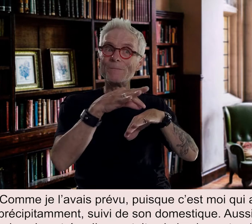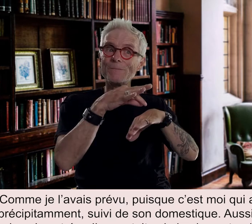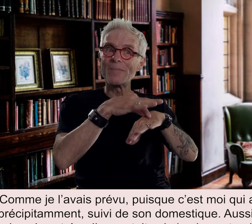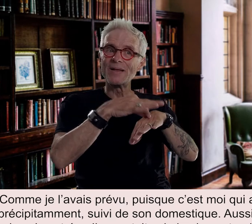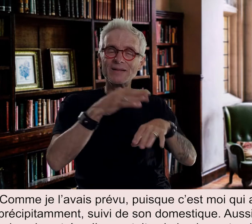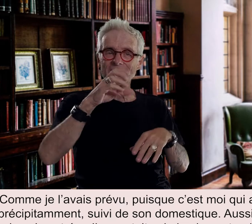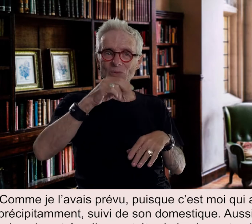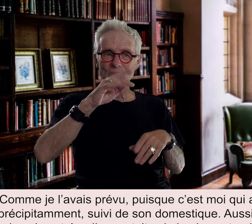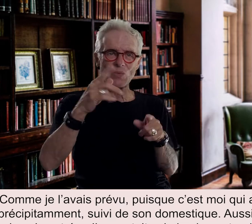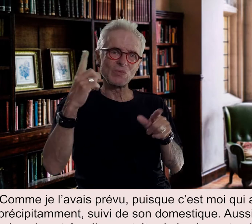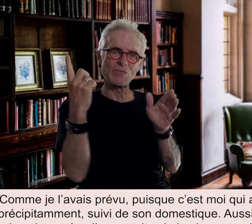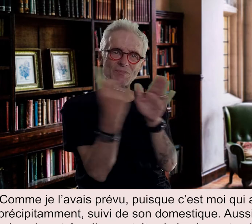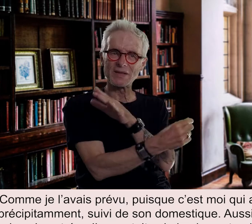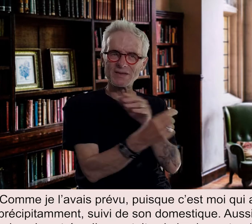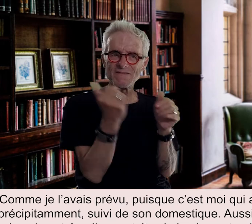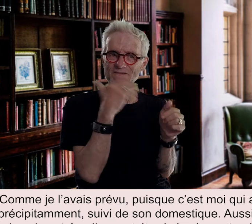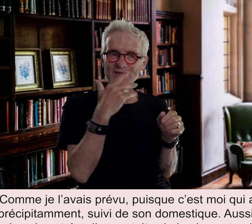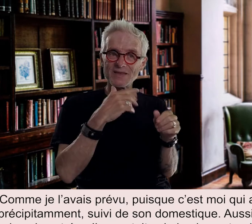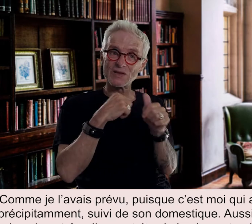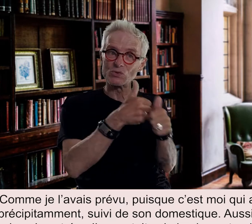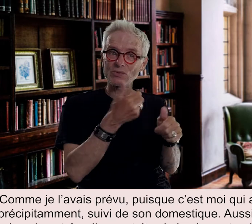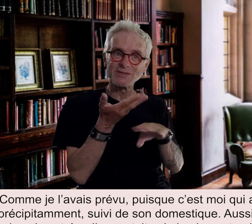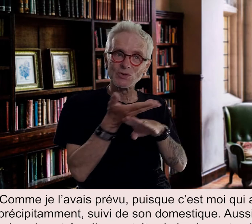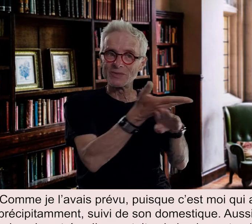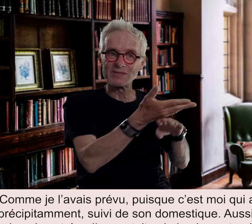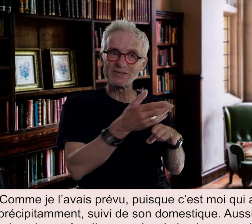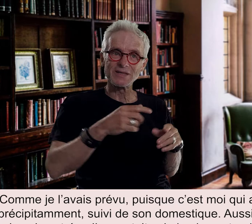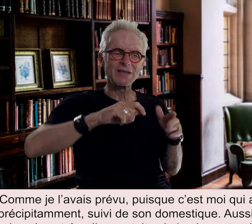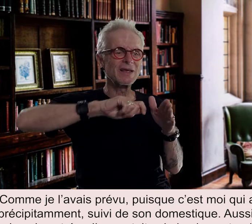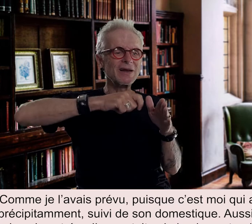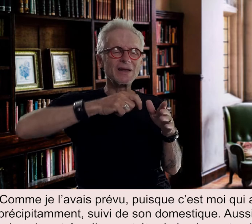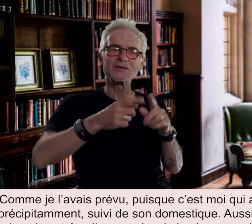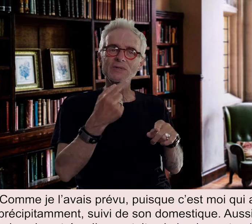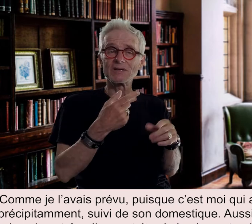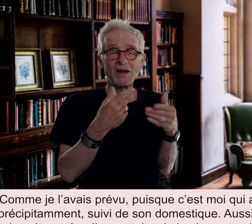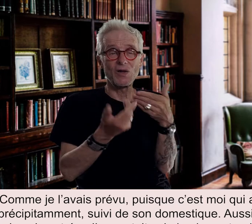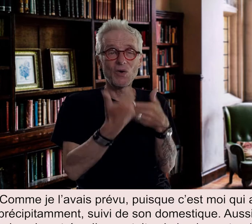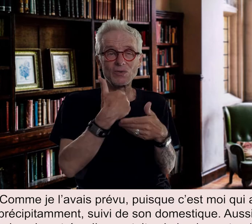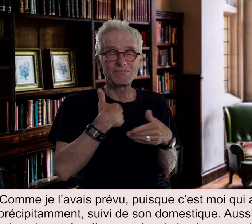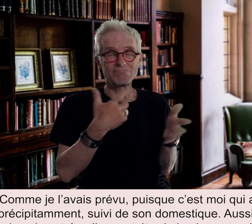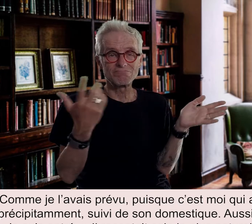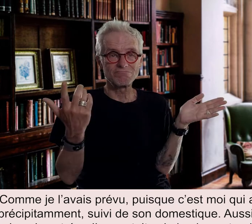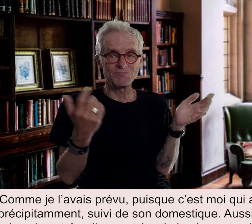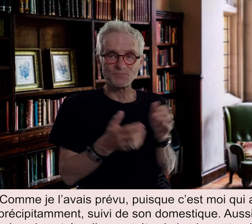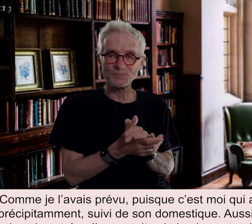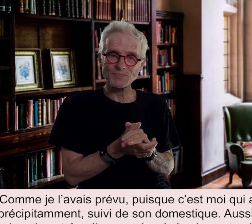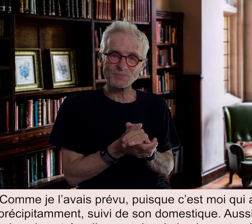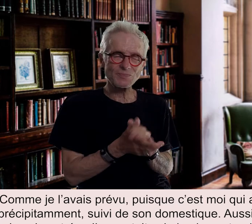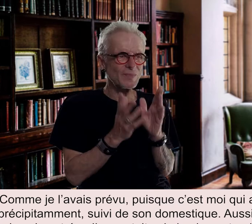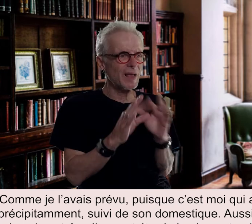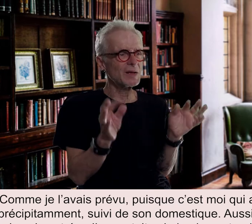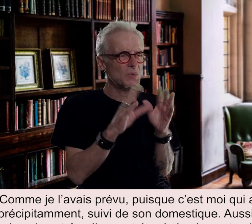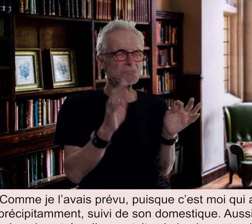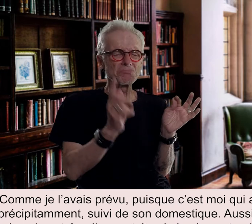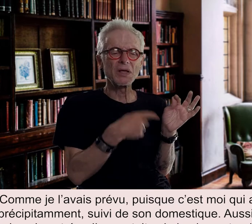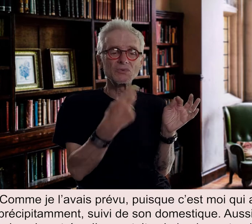précipitamment, suivi de son domestique. Aussitôt, à l'aide de clés spéciales, je suis entrée. » racontait cela